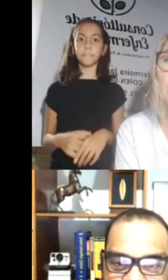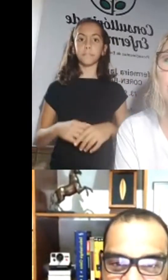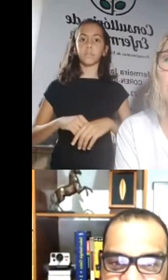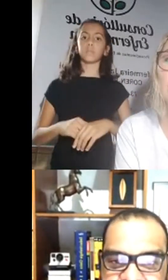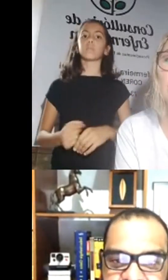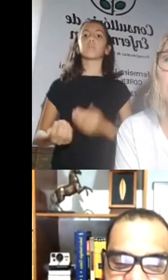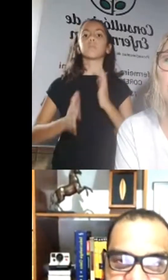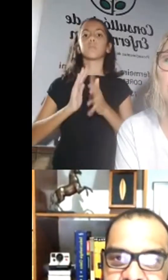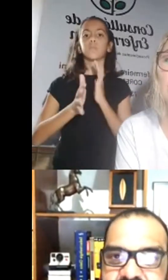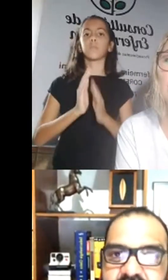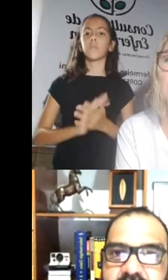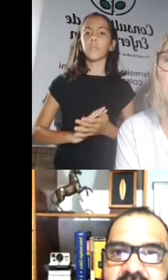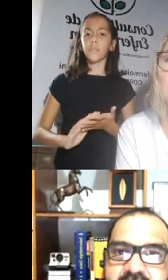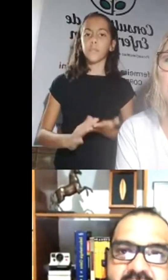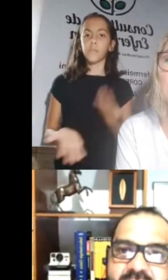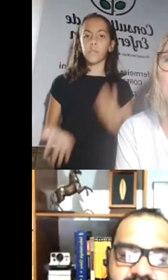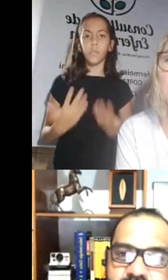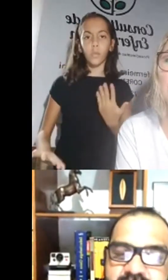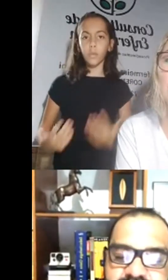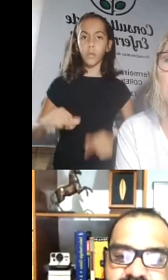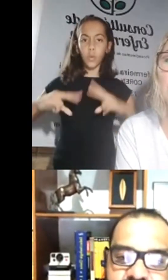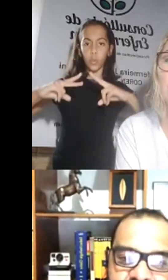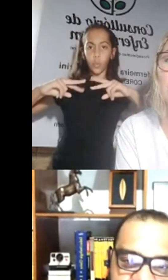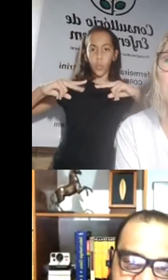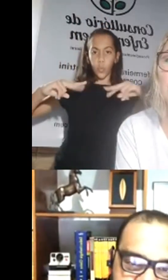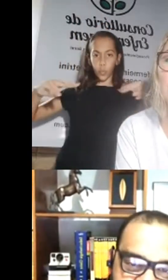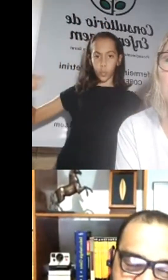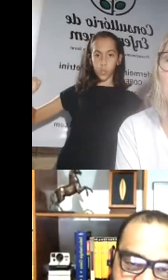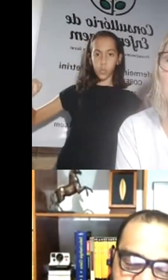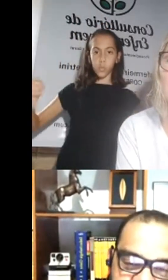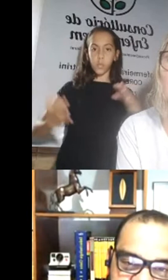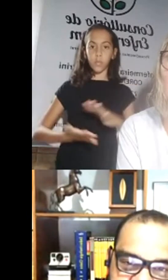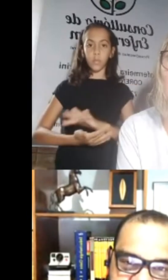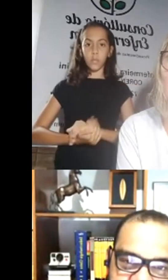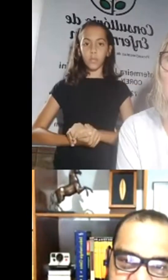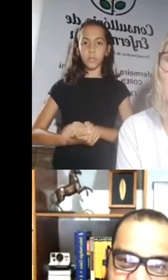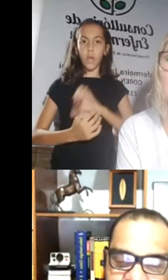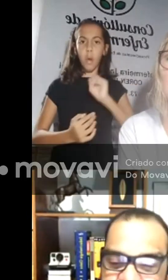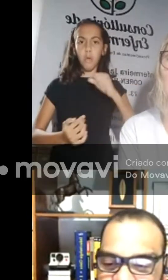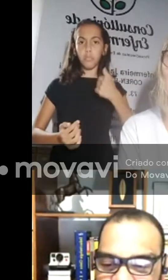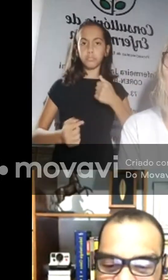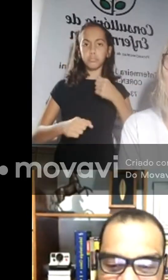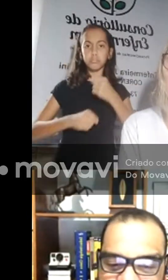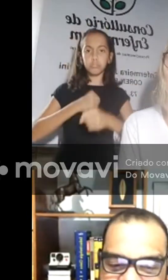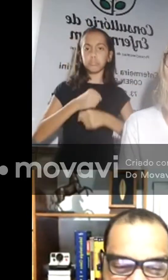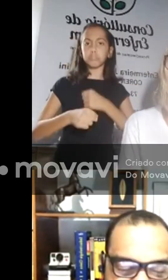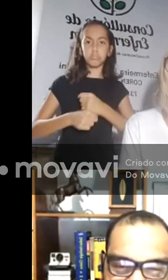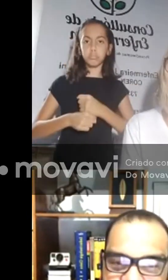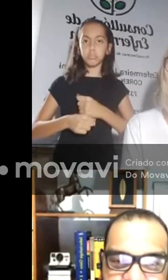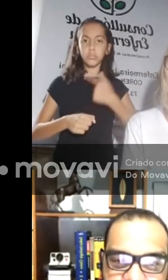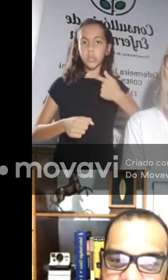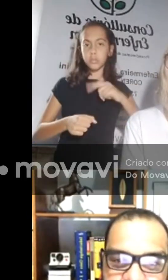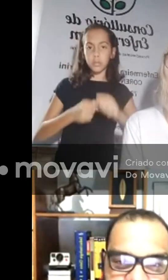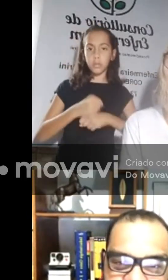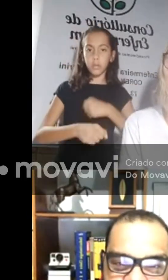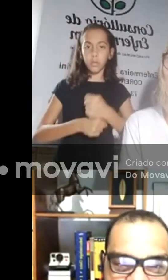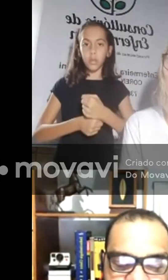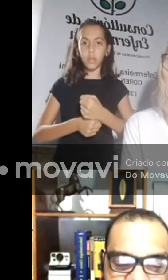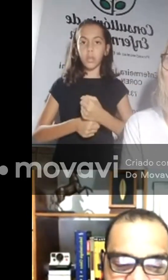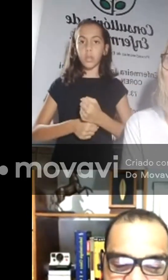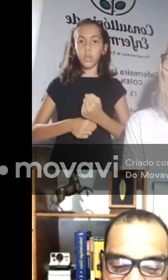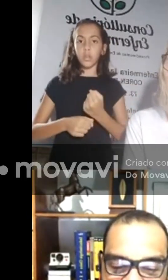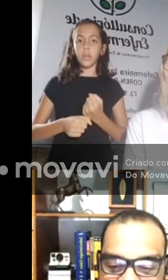medicina esportiva, também há mais ou menos uns 9 anos, 8 a 9 anos, trabalhando com emagrecimento, com a parte